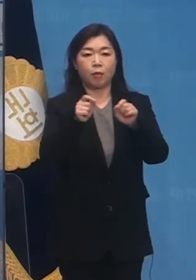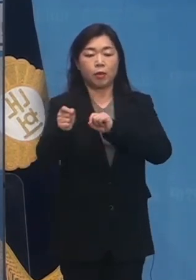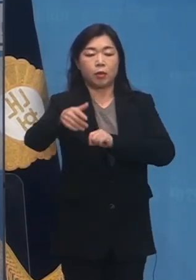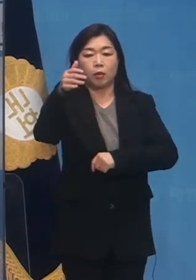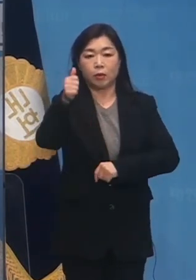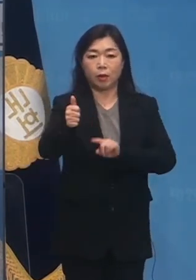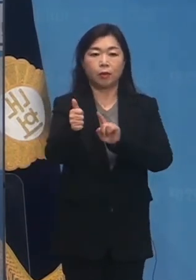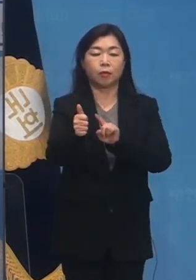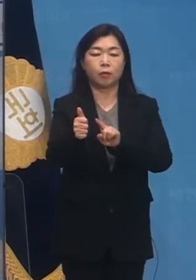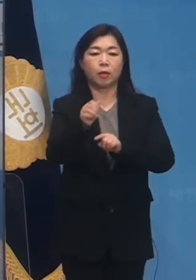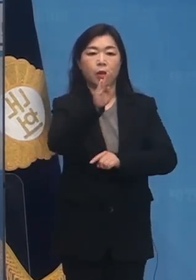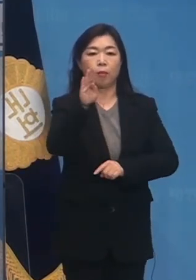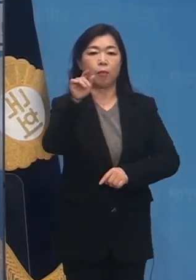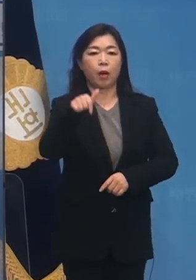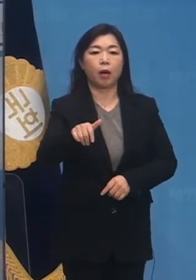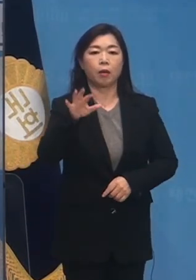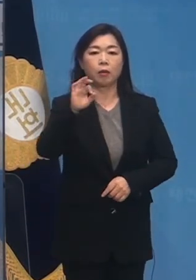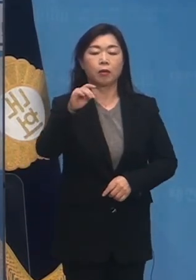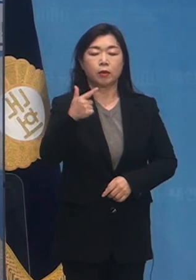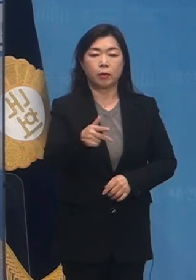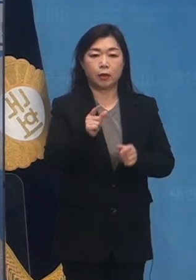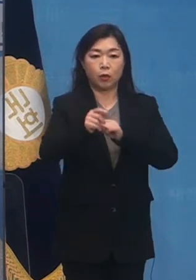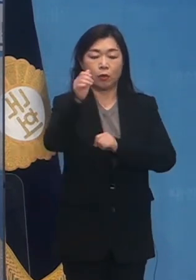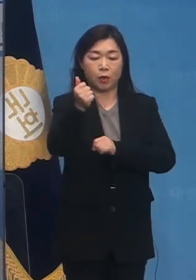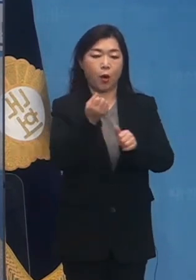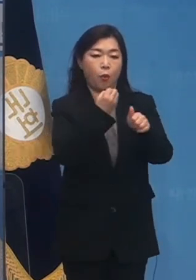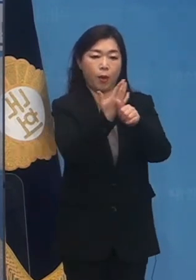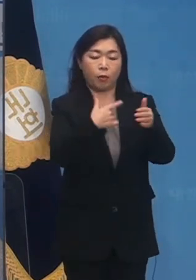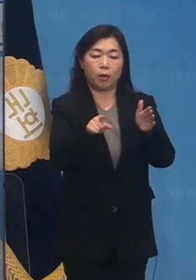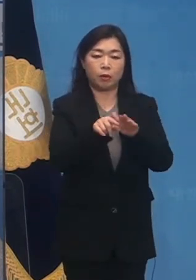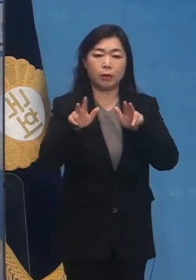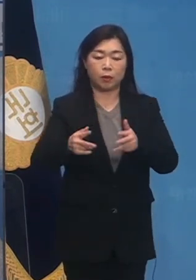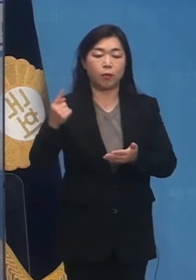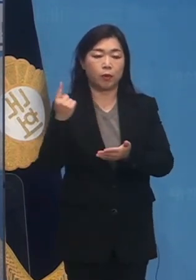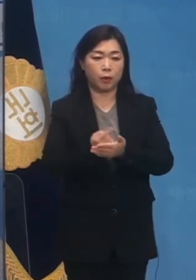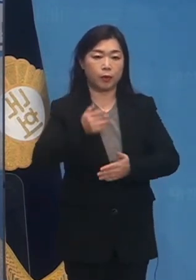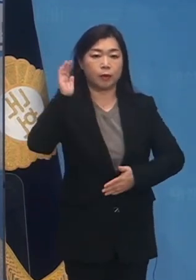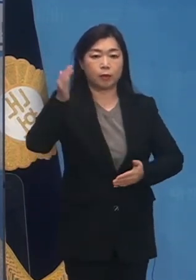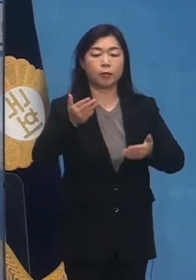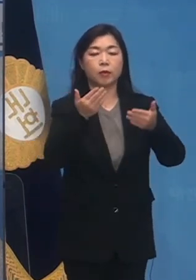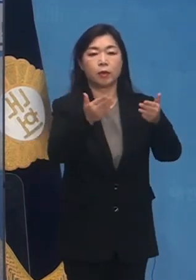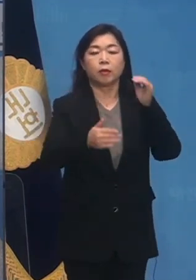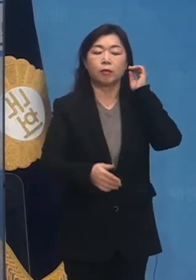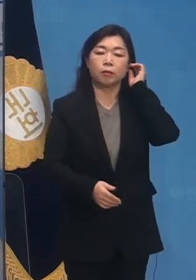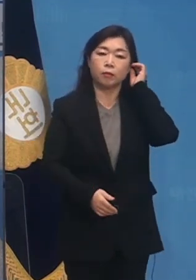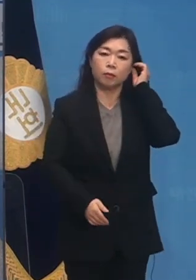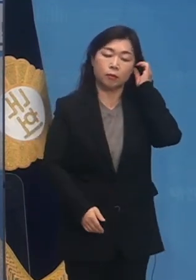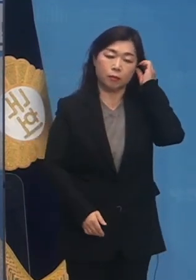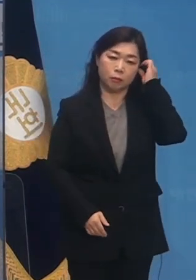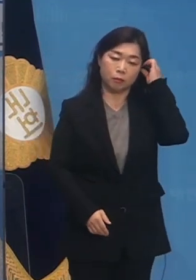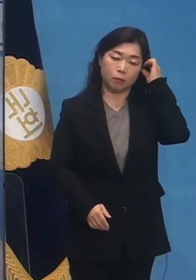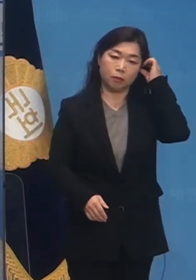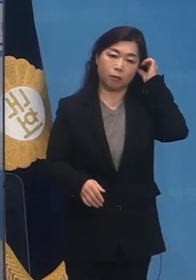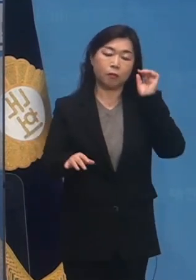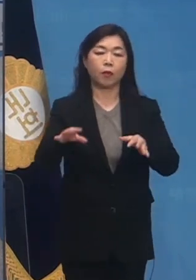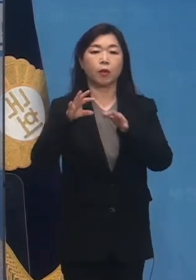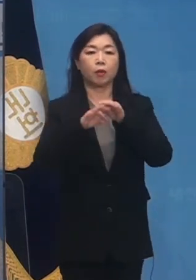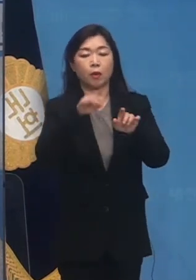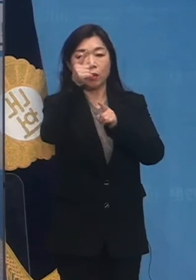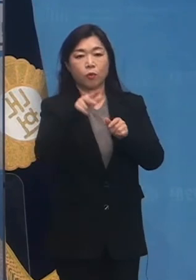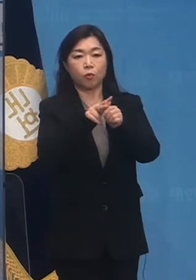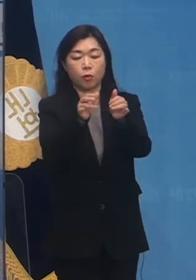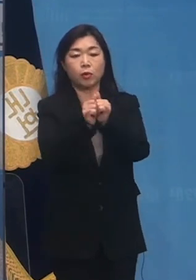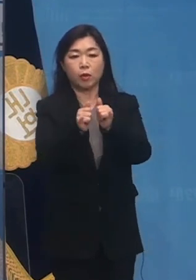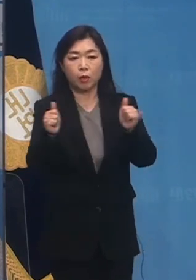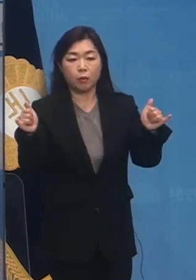성남지청장 박은정 지청장을 고발하기 위해서 이 자리에 섰습니다. 연일 이재명